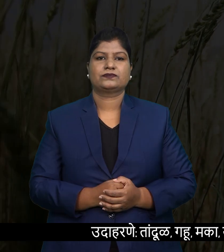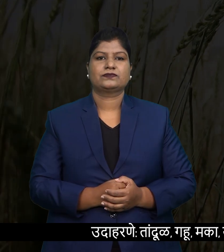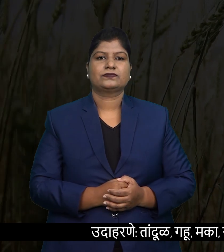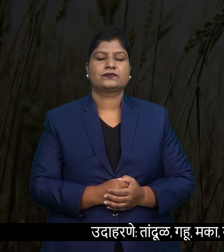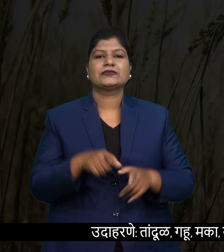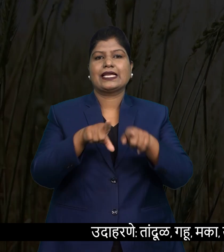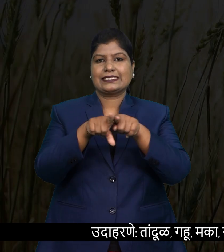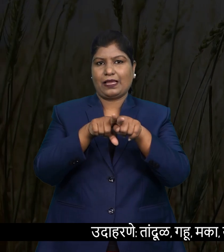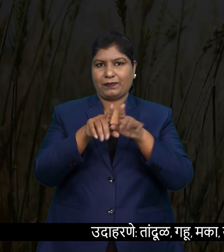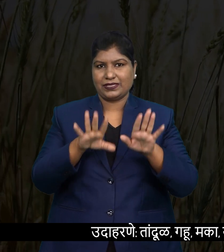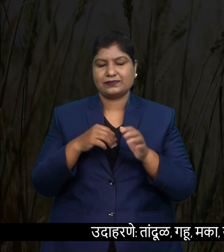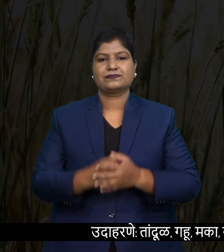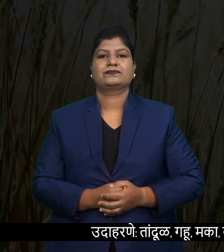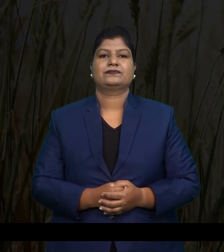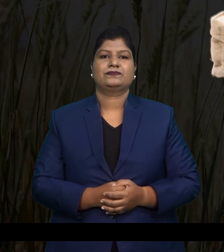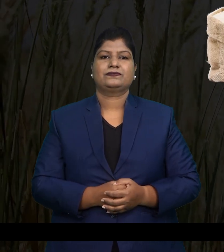उदाहरणे: